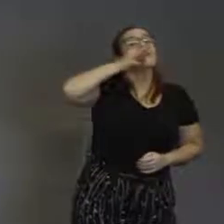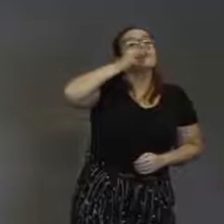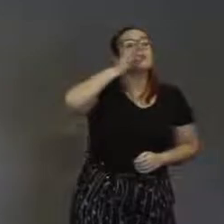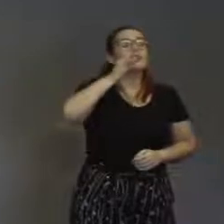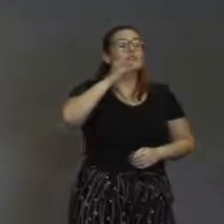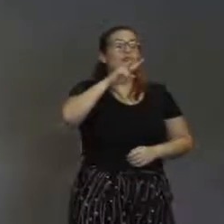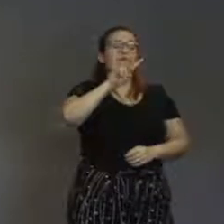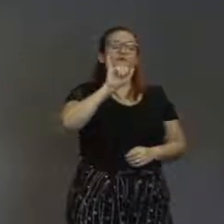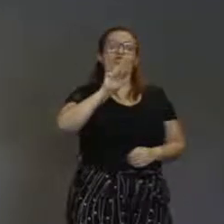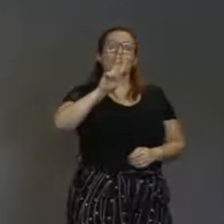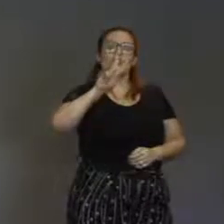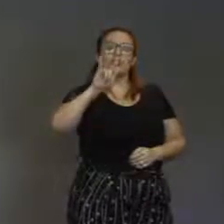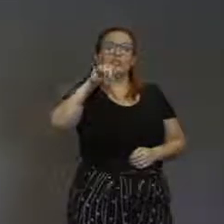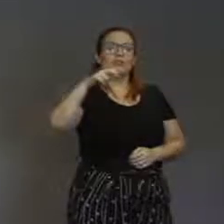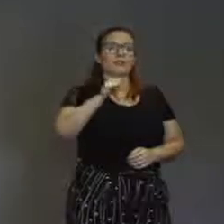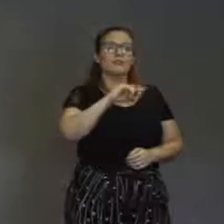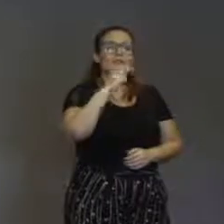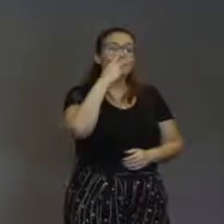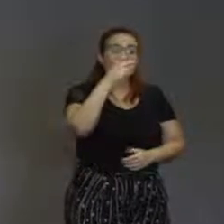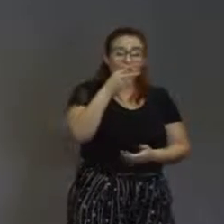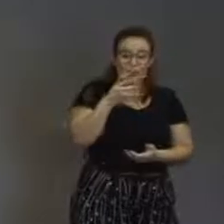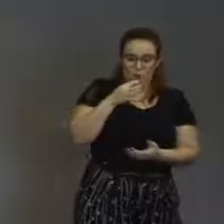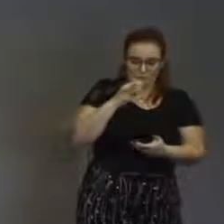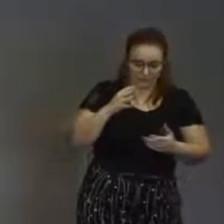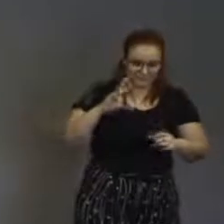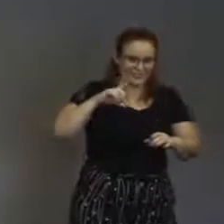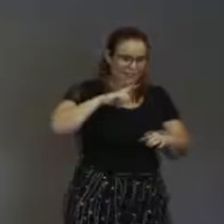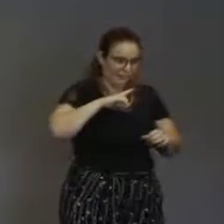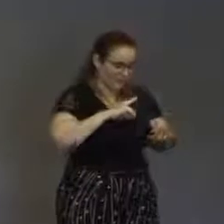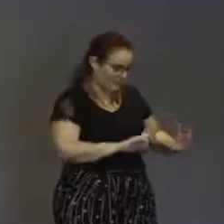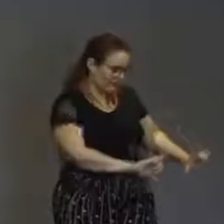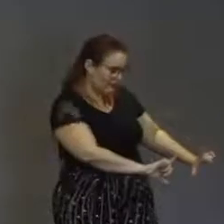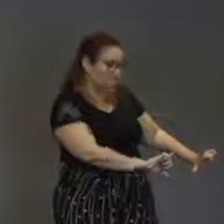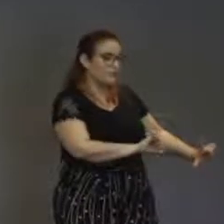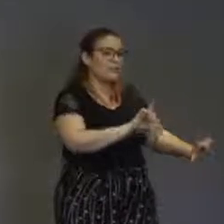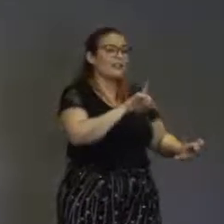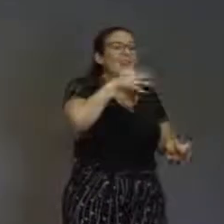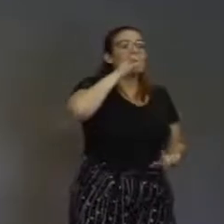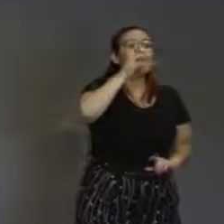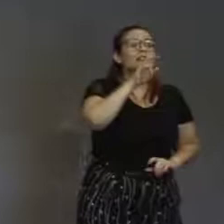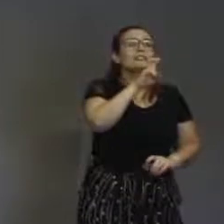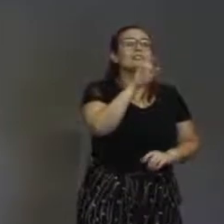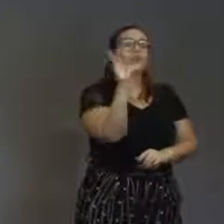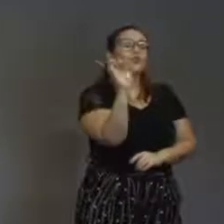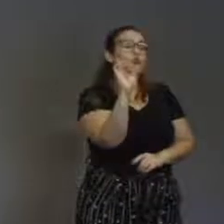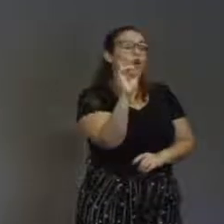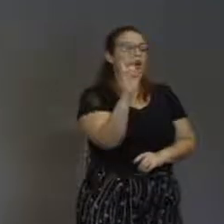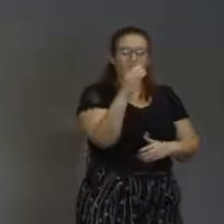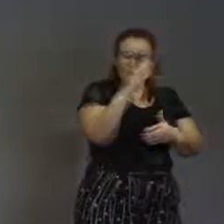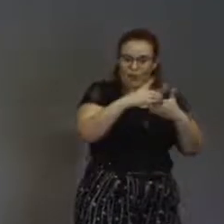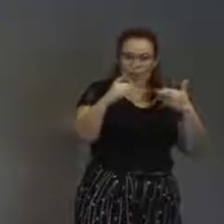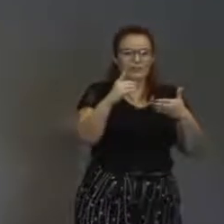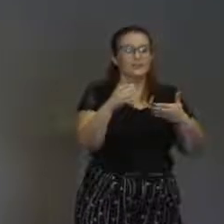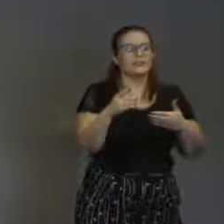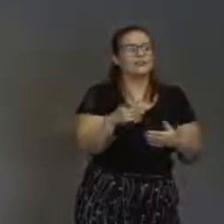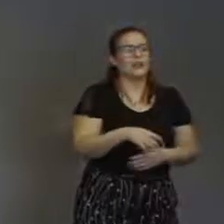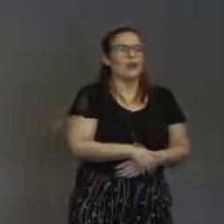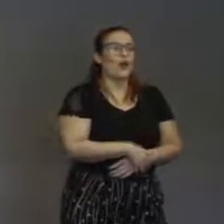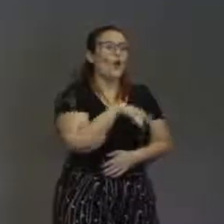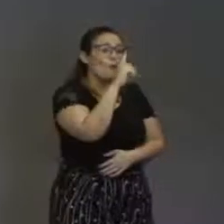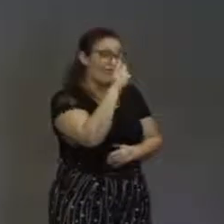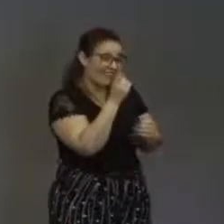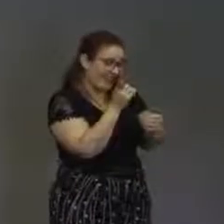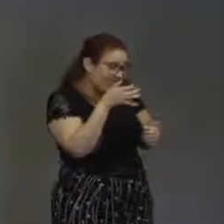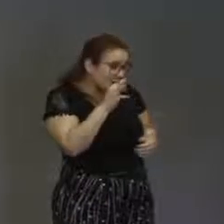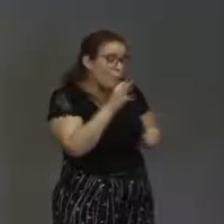que dizia: um cafezinho num cavalete na frente, um cafezinho, $5. Um cafezinho, por favor, $3,50.